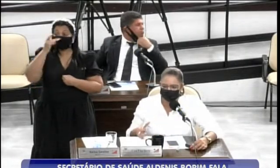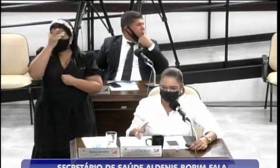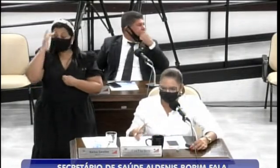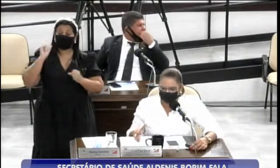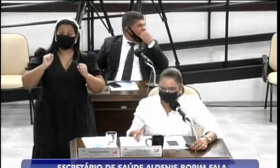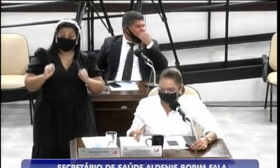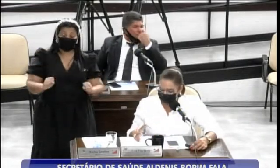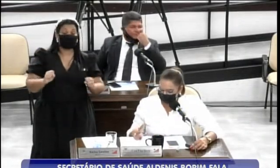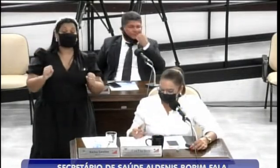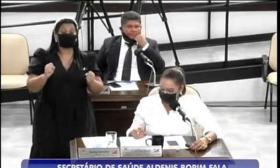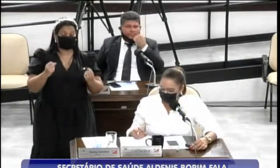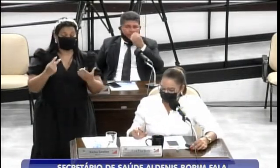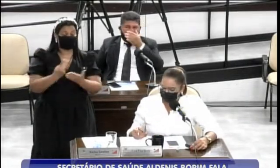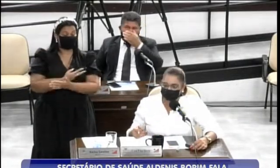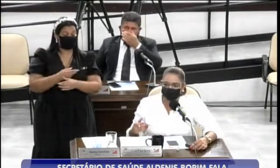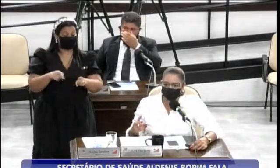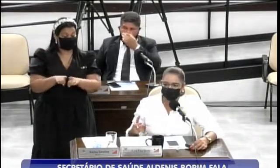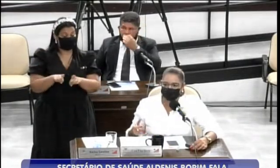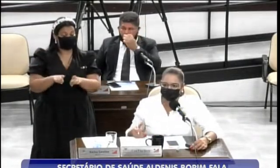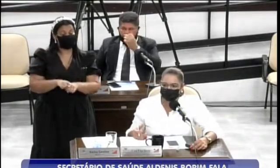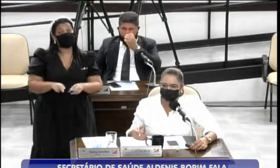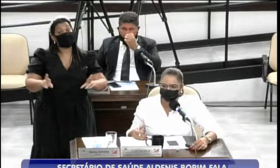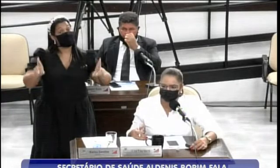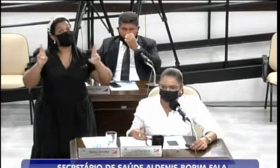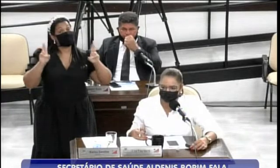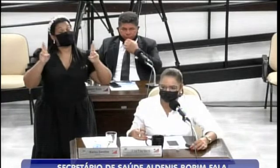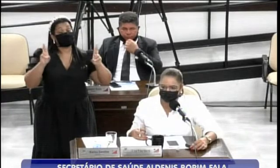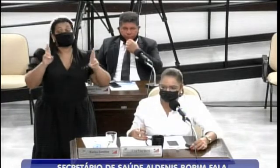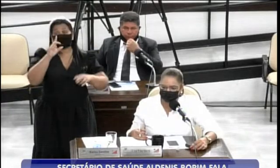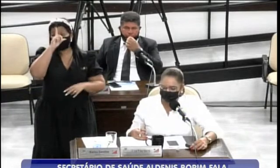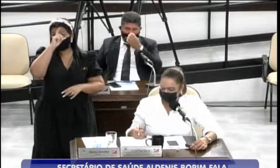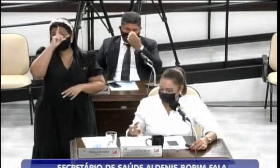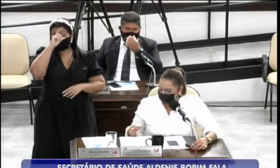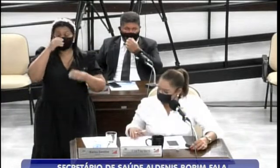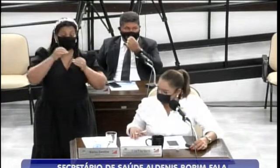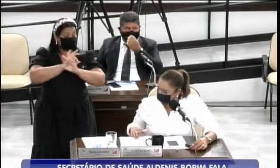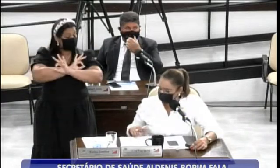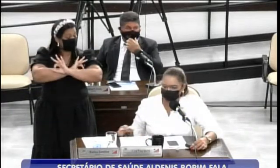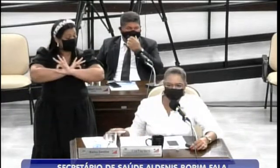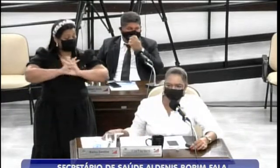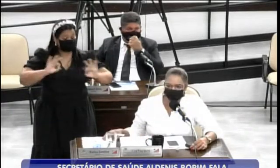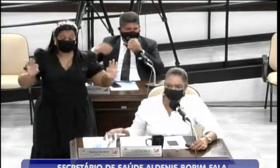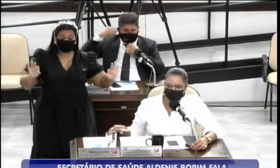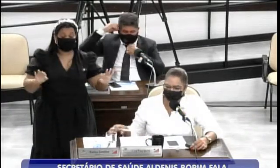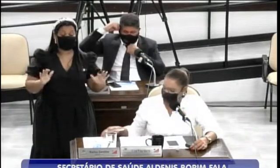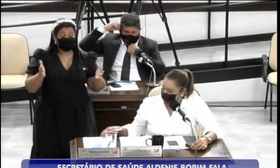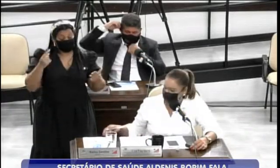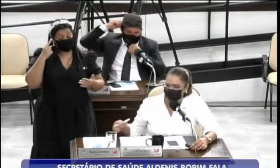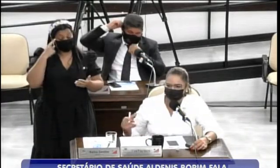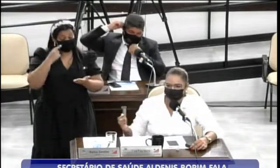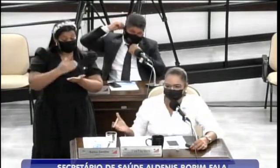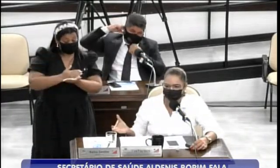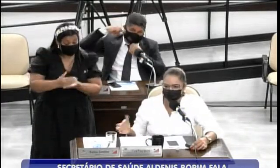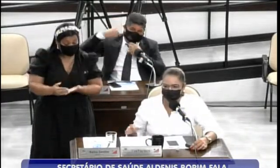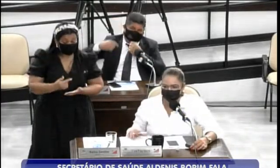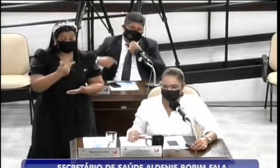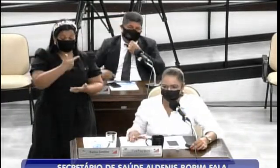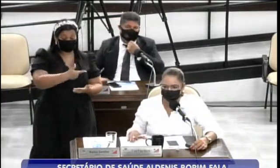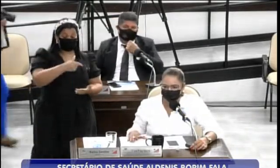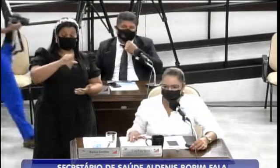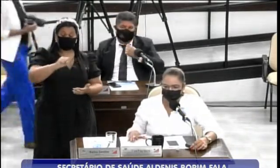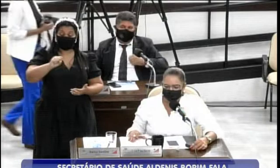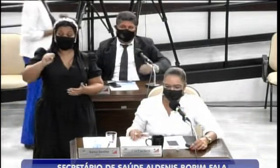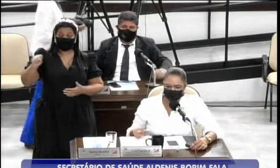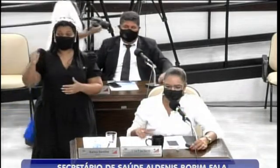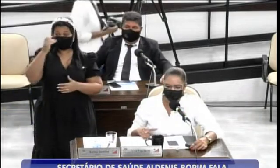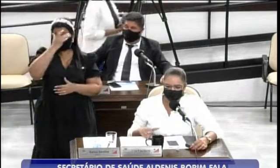estar passando por isso. Então, eu desejo que o hospital seja um sucesso. Acredito que, no início, 288 funcionários,